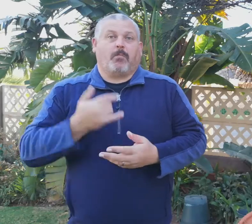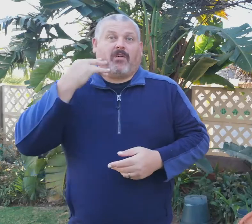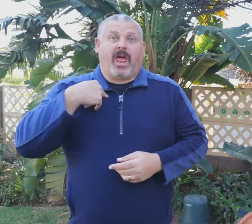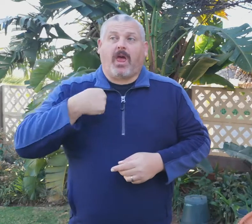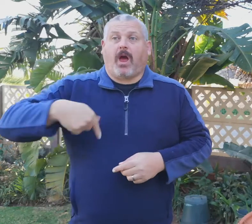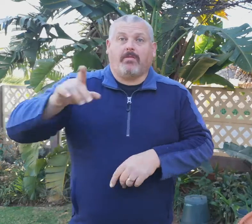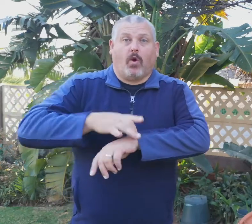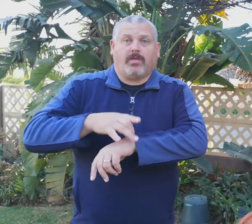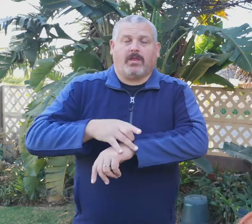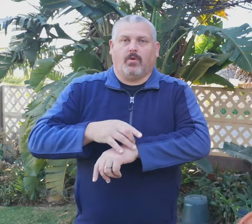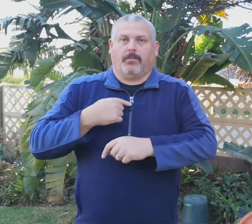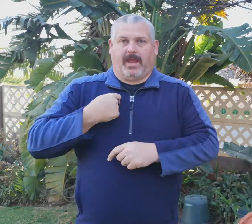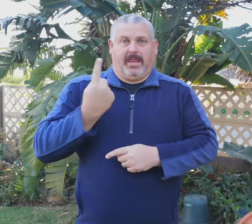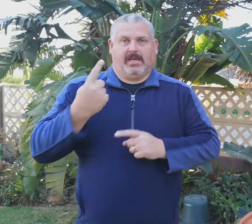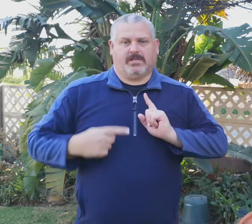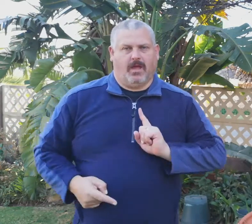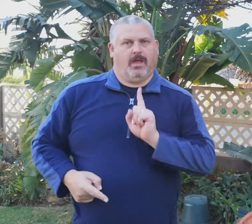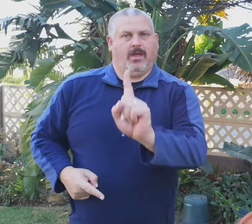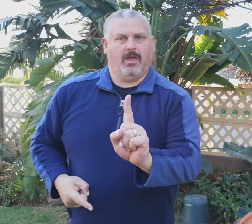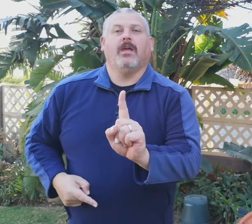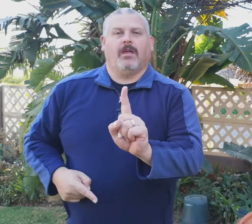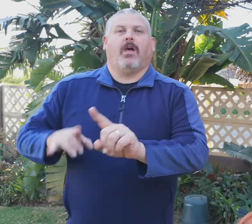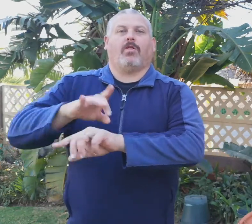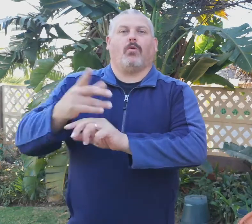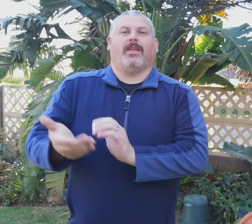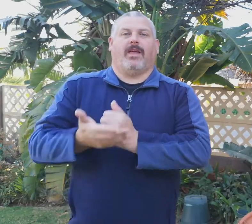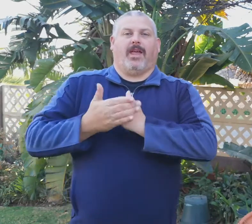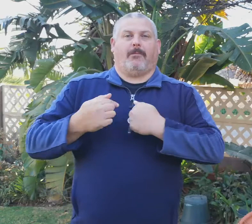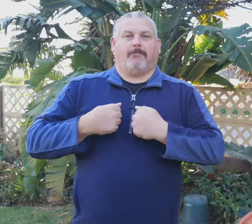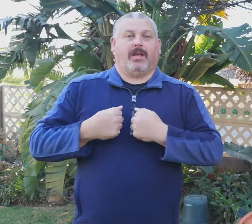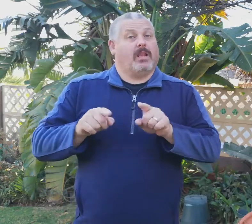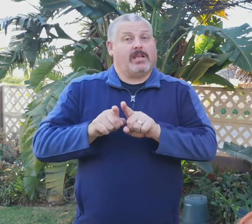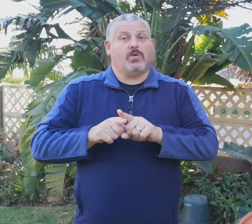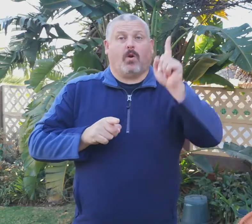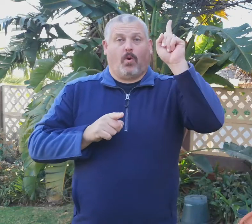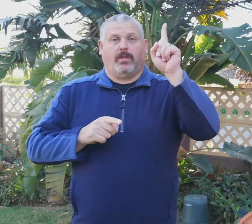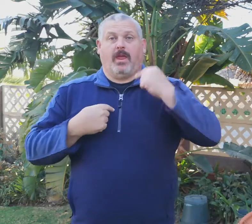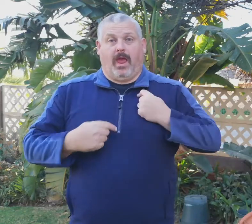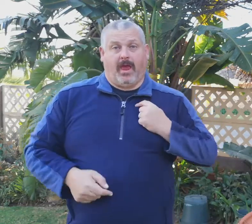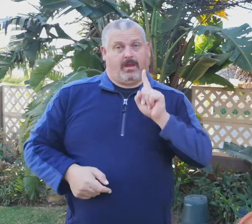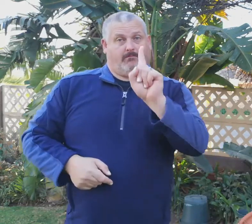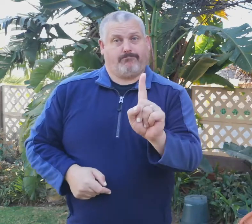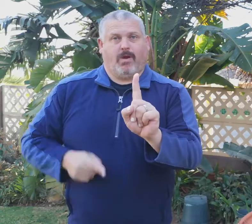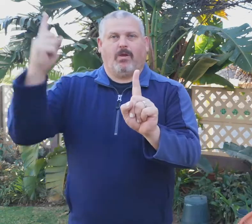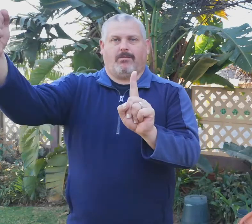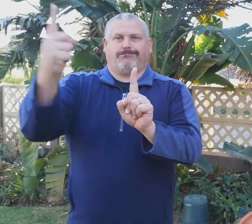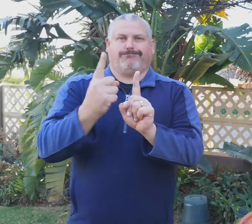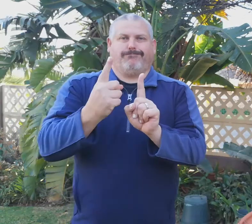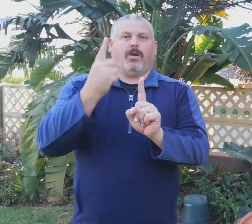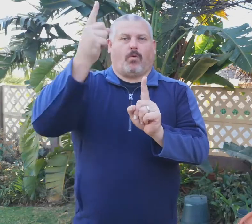maar wanneer ek gaan dochter toe ek moet eerste dochter help my net so God ek